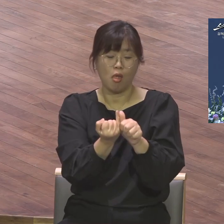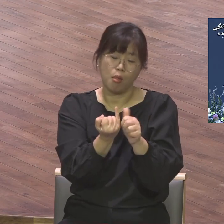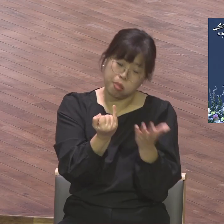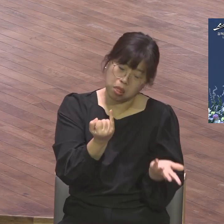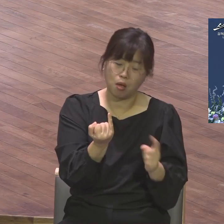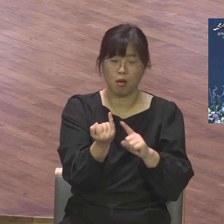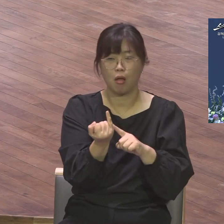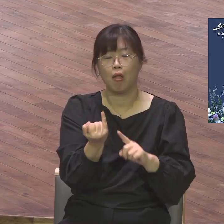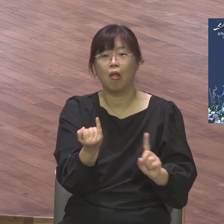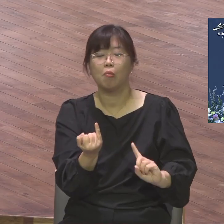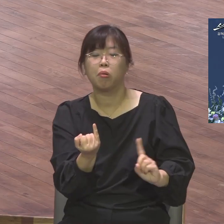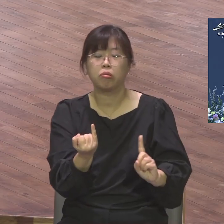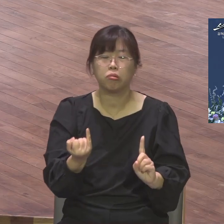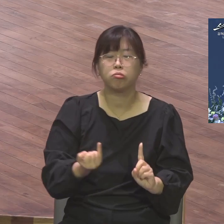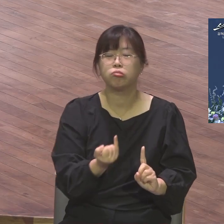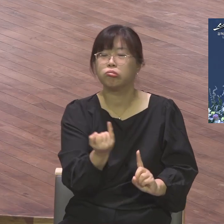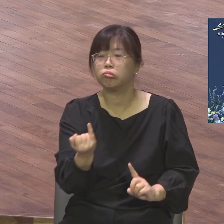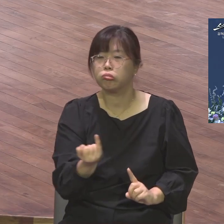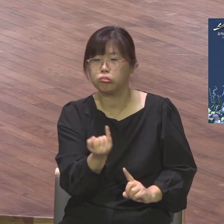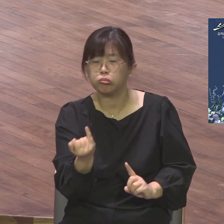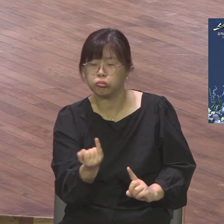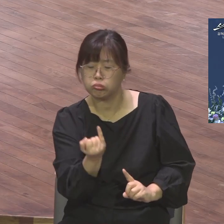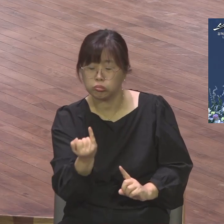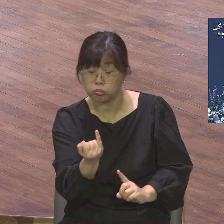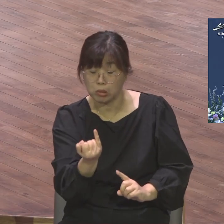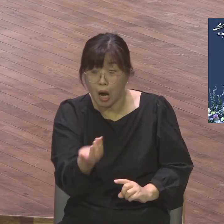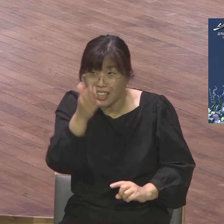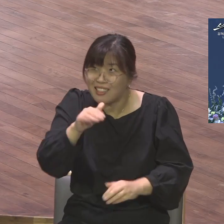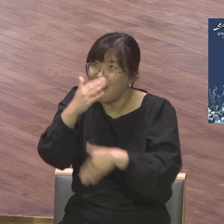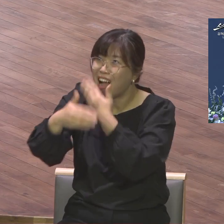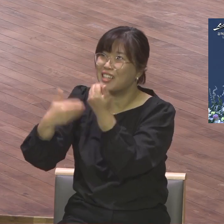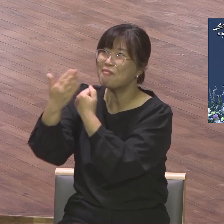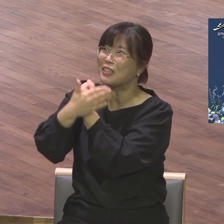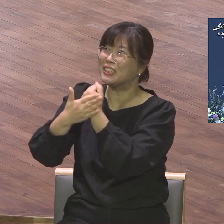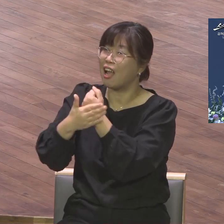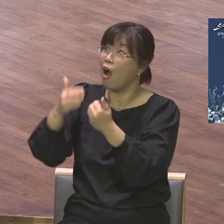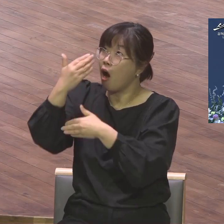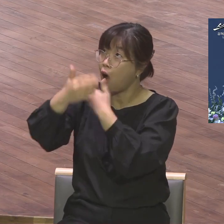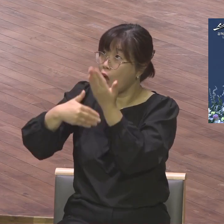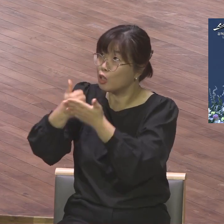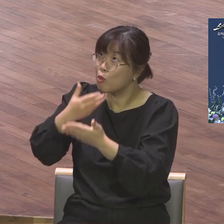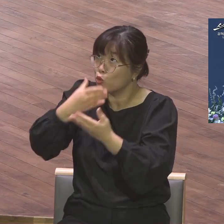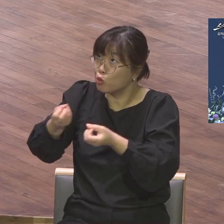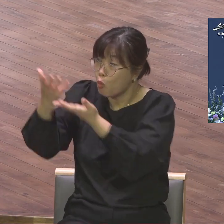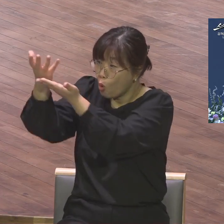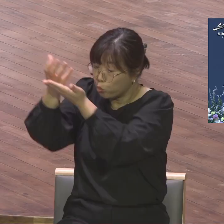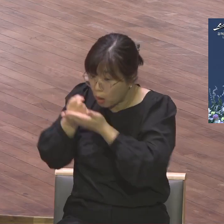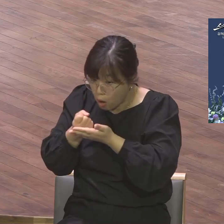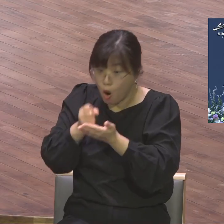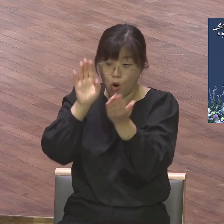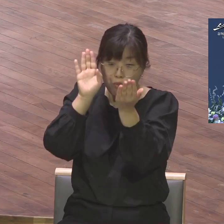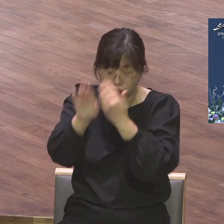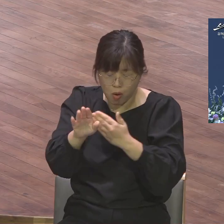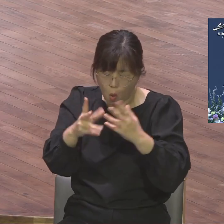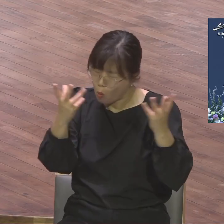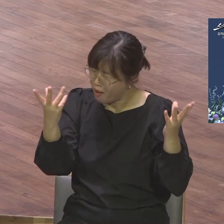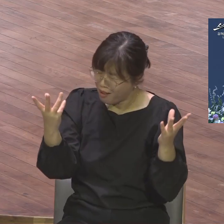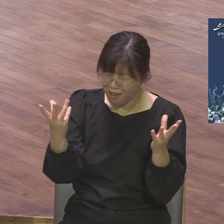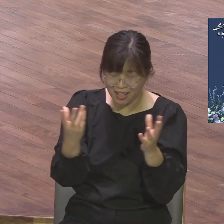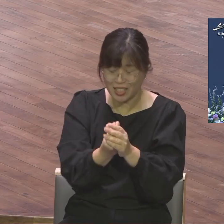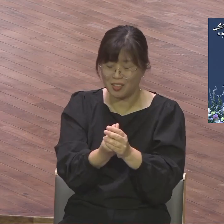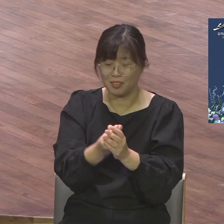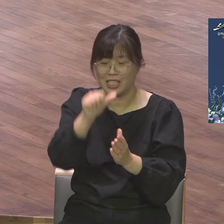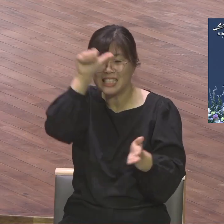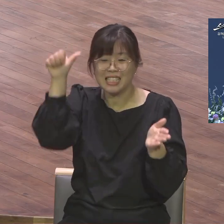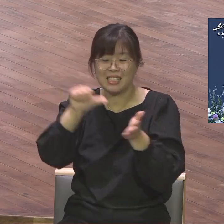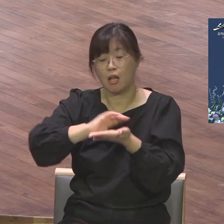이런 기구한 운명 같아 보이는데 하나님 은혜가 임하니까 회복의 축복이 쫙 일어나. 다니엘